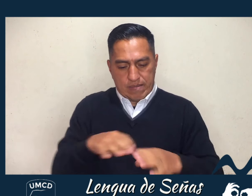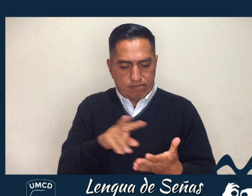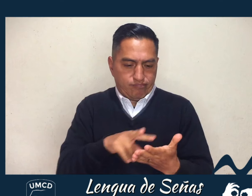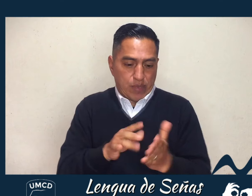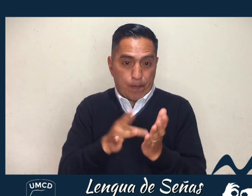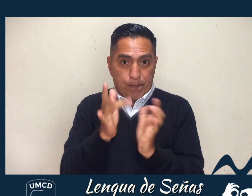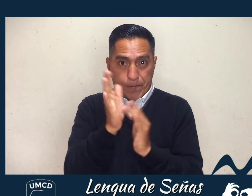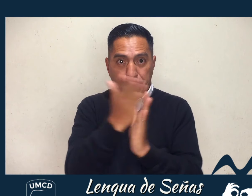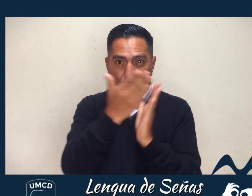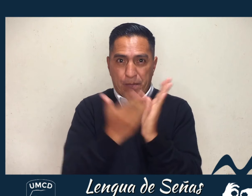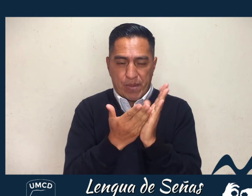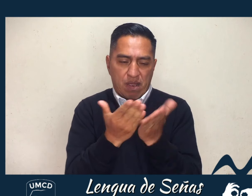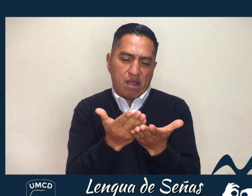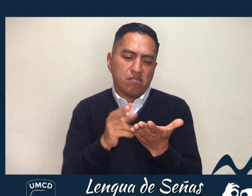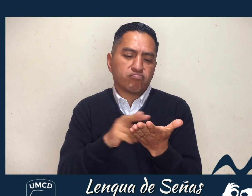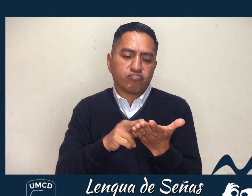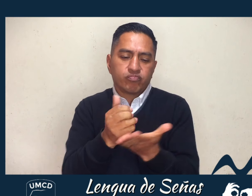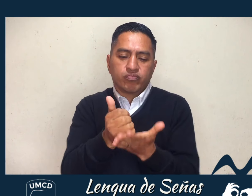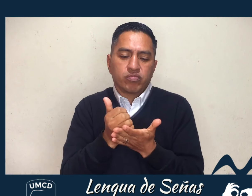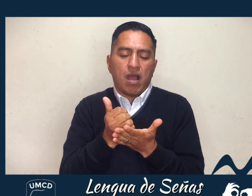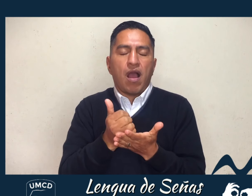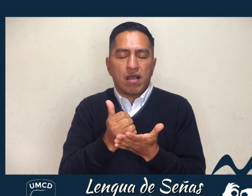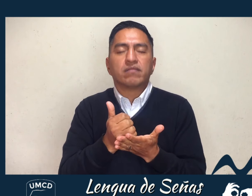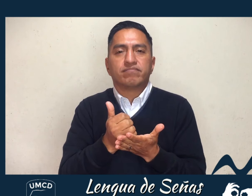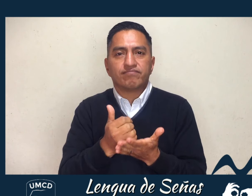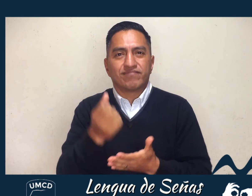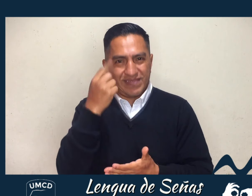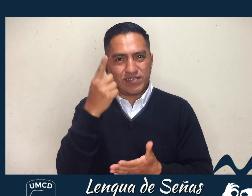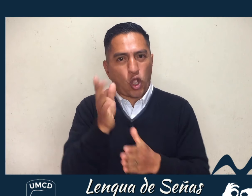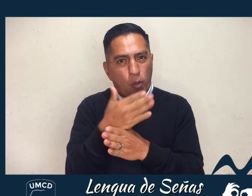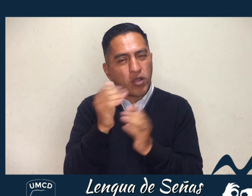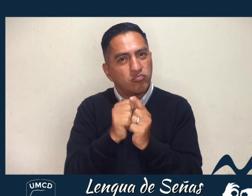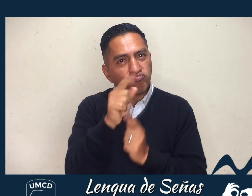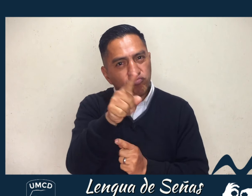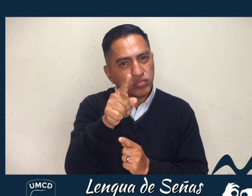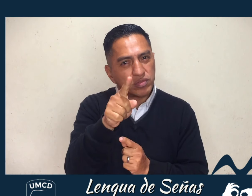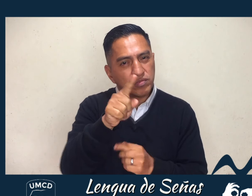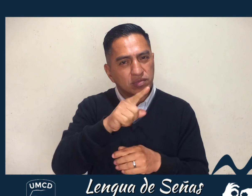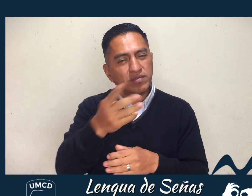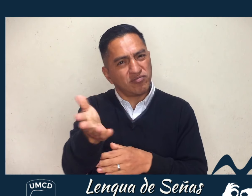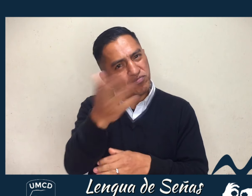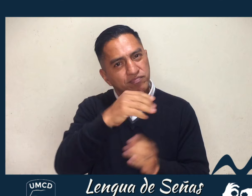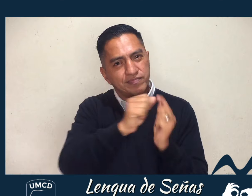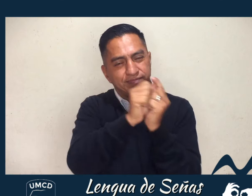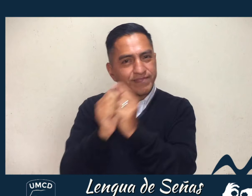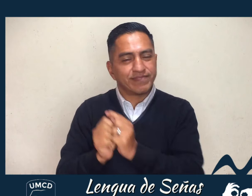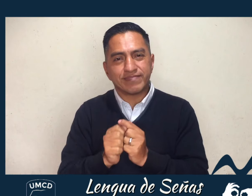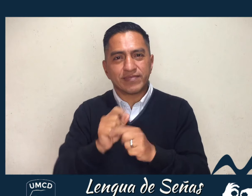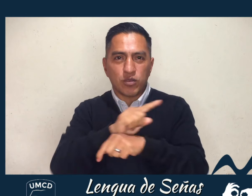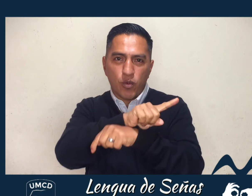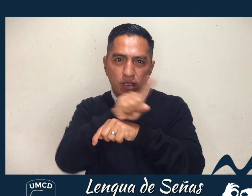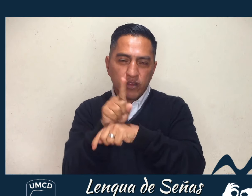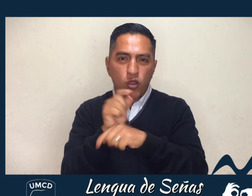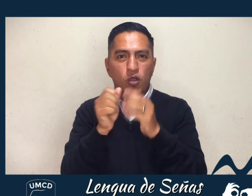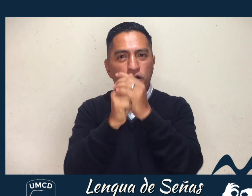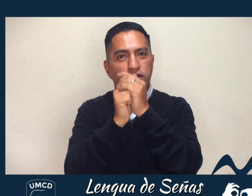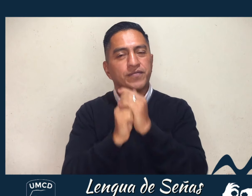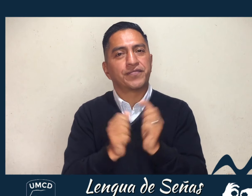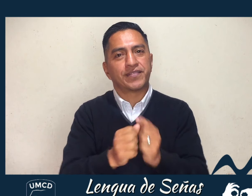nuestro día a día? Pues eso es lo que queremos compartir con ustedes acá en Un Momento con Dios. Por favor,